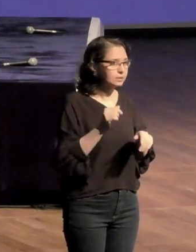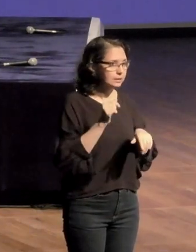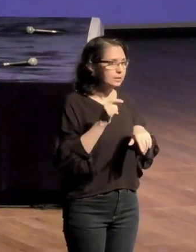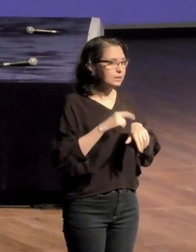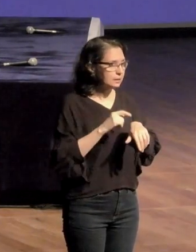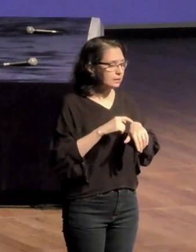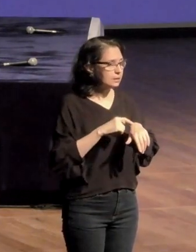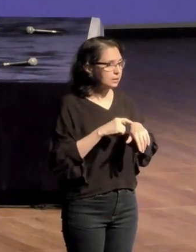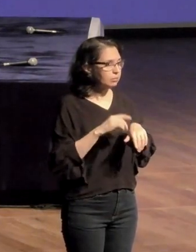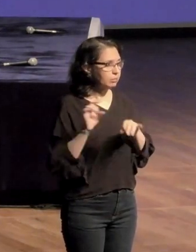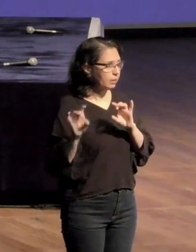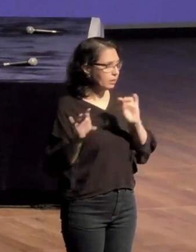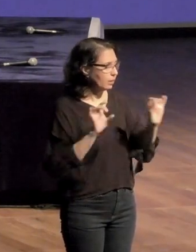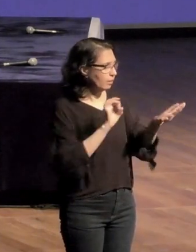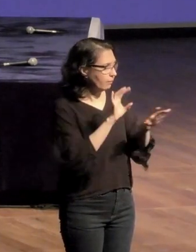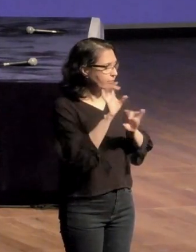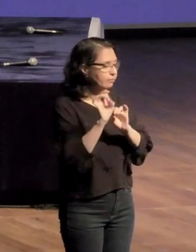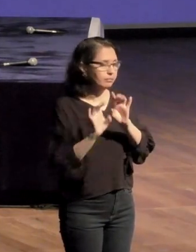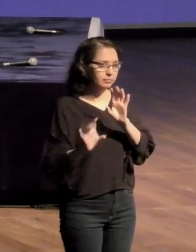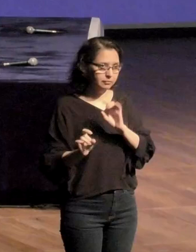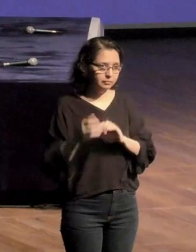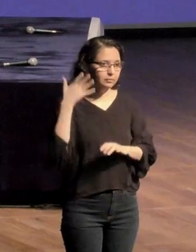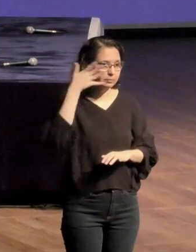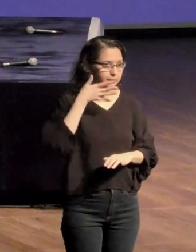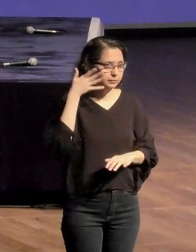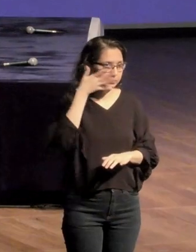ter um sorteio rapidinho aqui